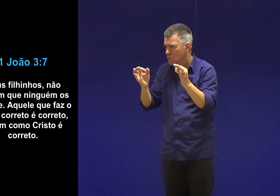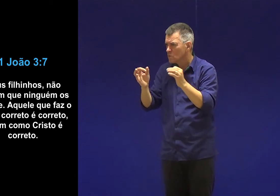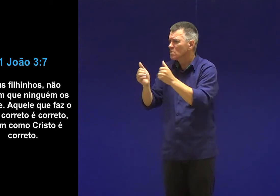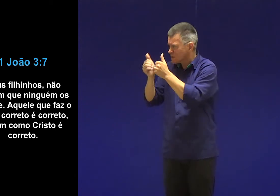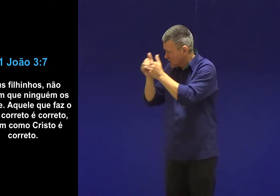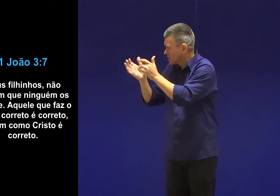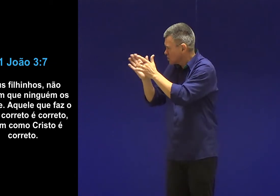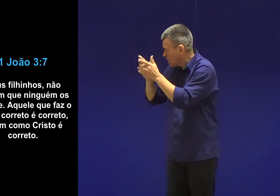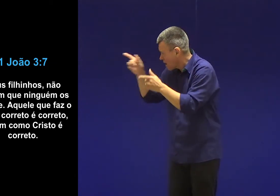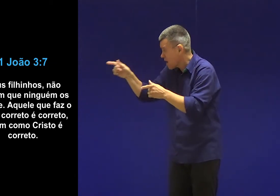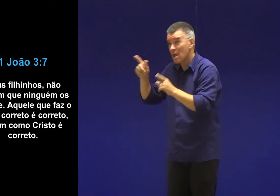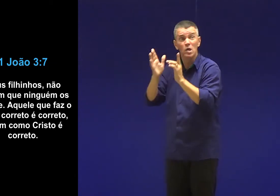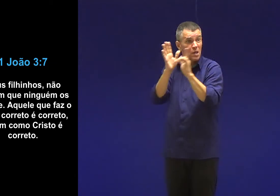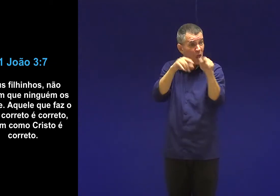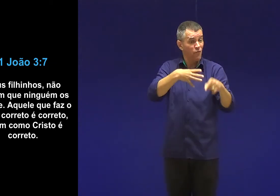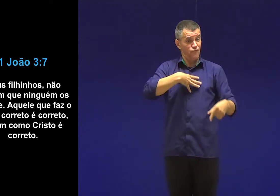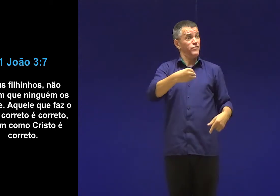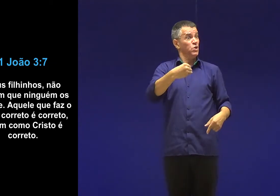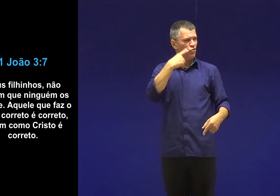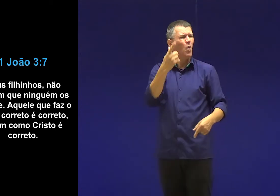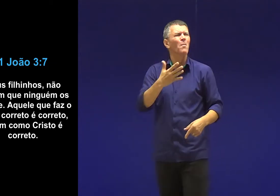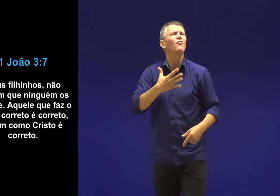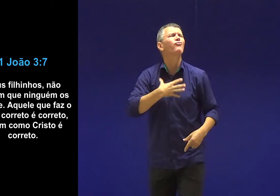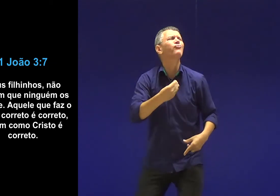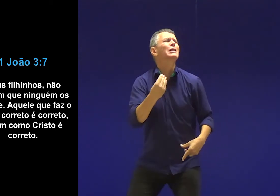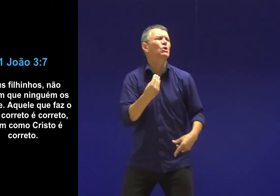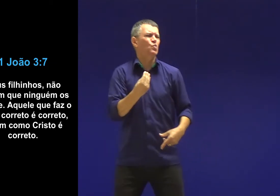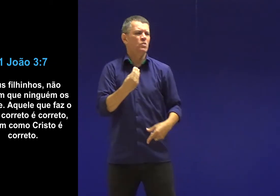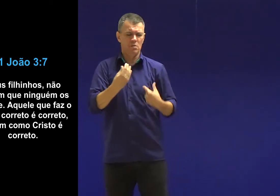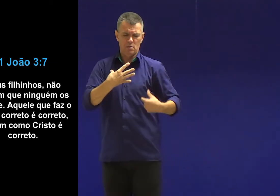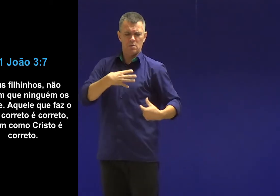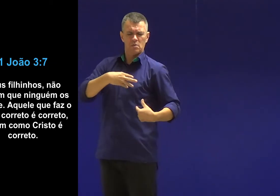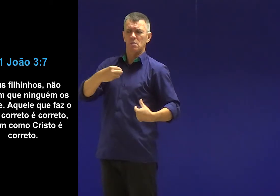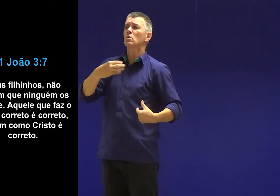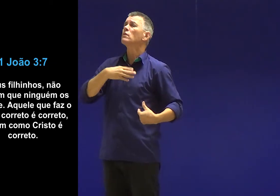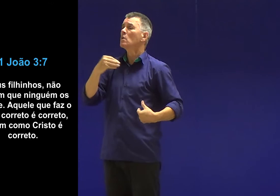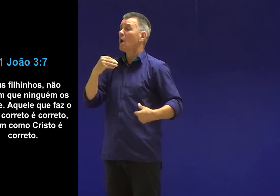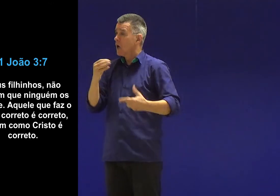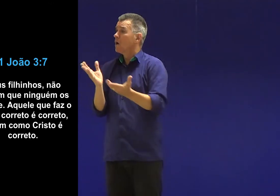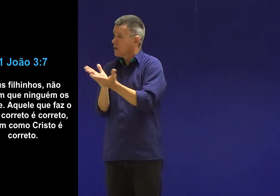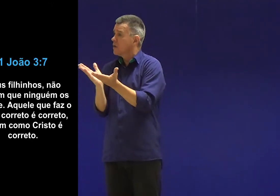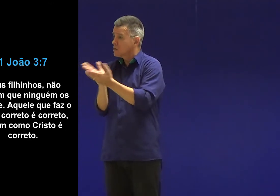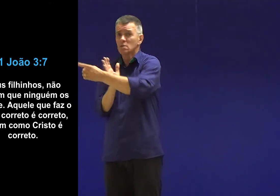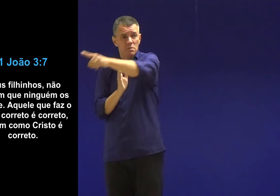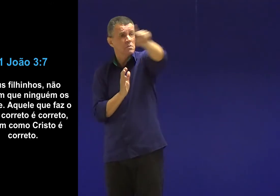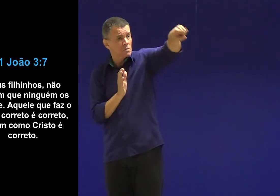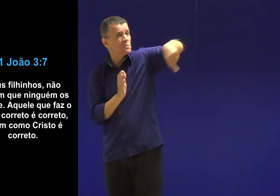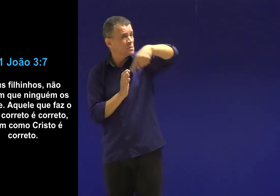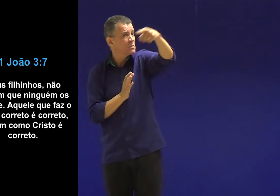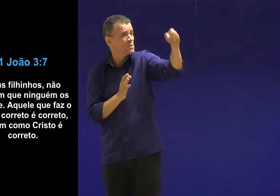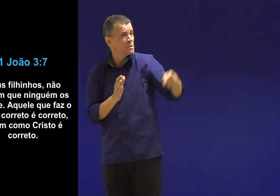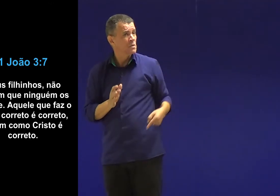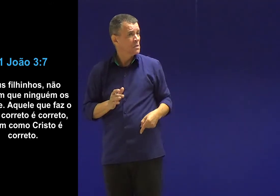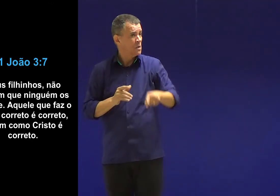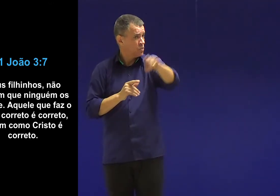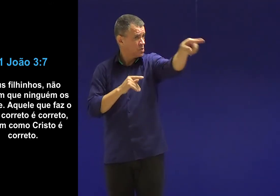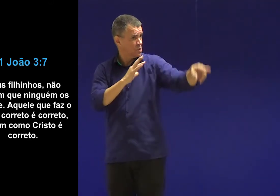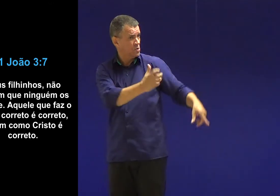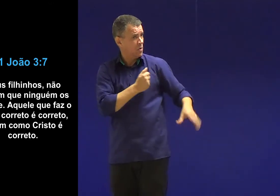Certo? Seguir Jesus. Você viu ali o texto? O autor do texto, ele apela.